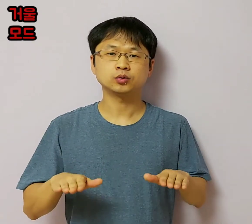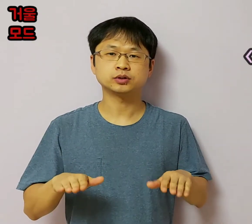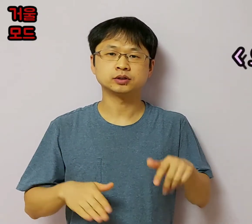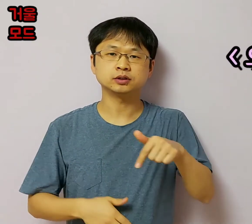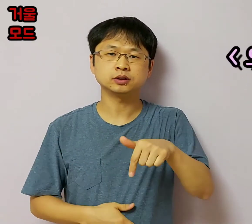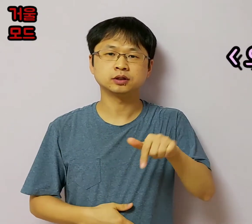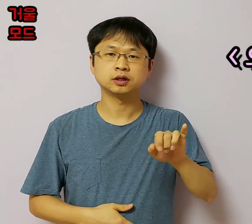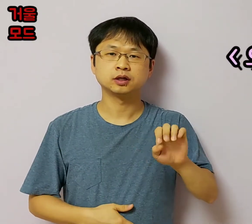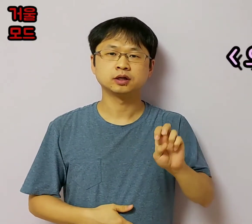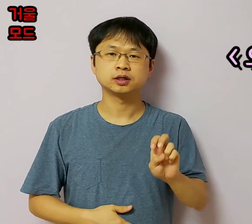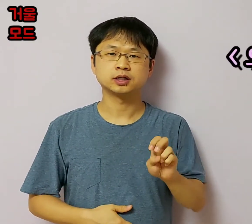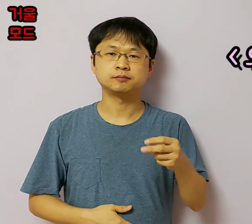오늘은